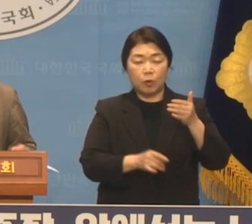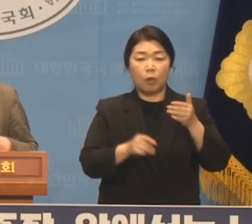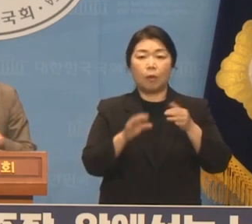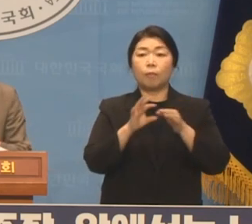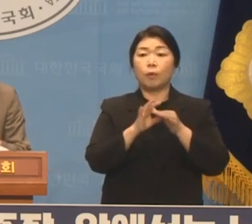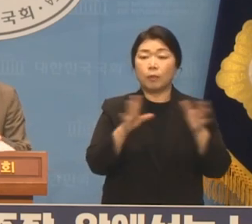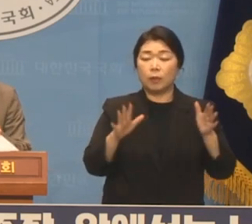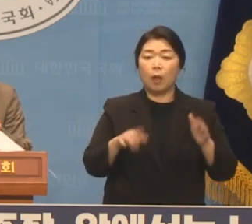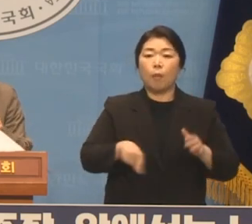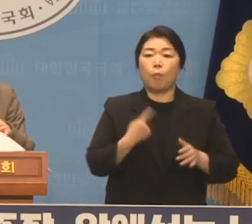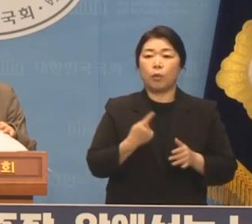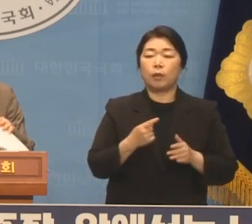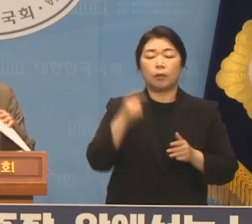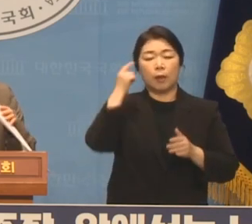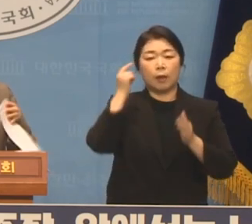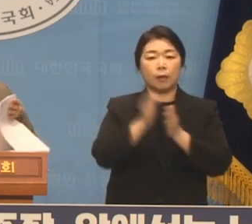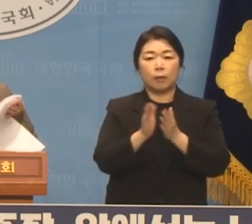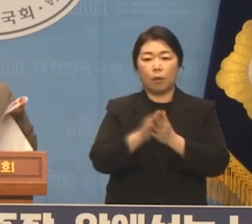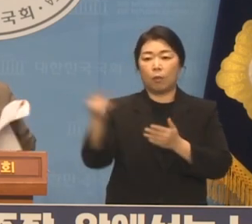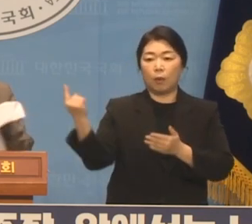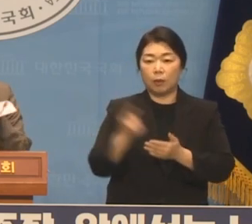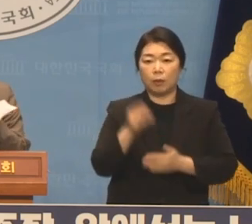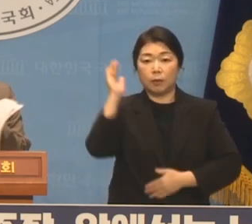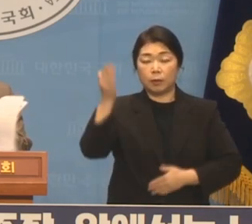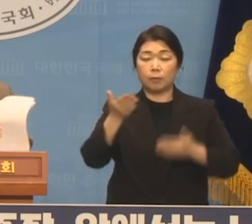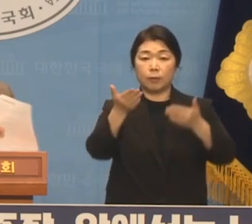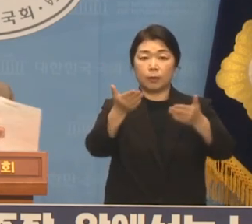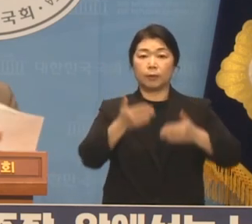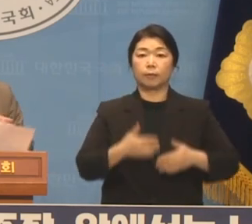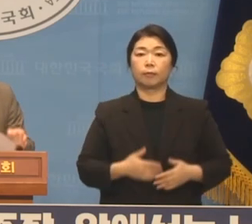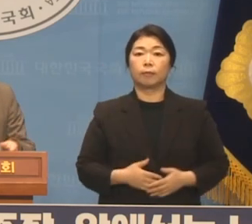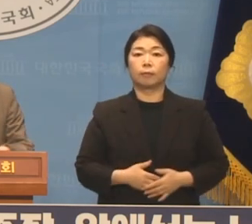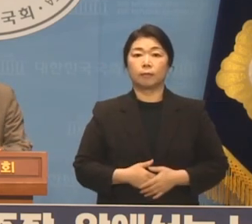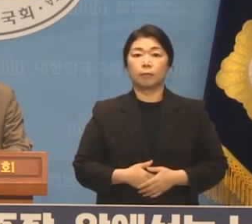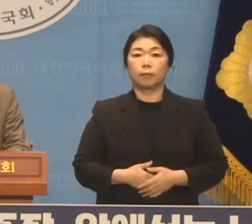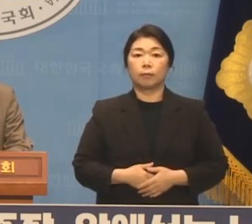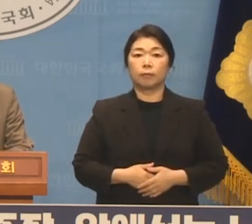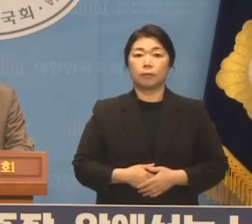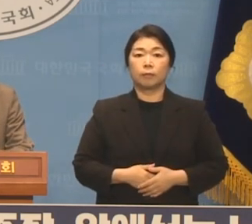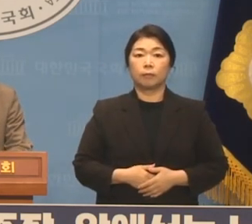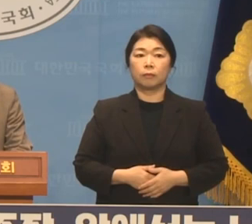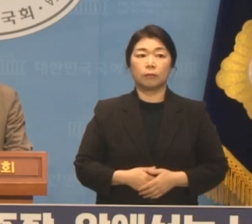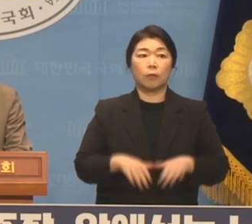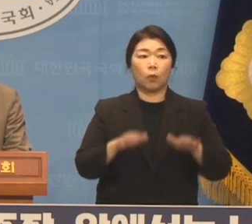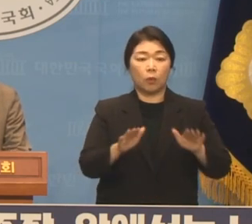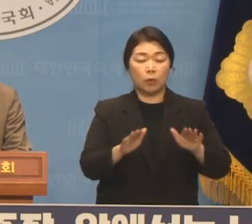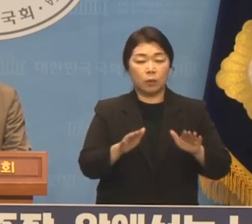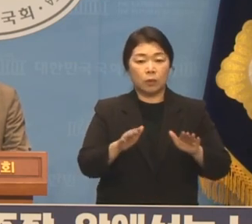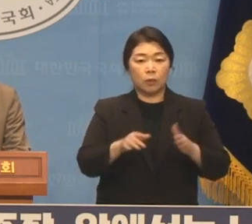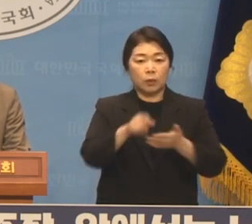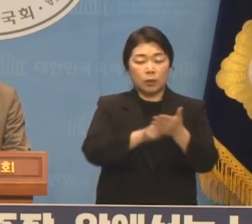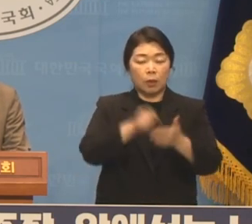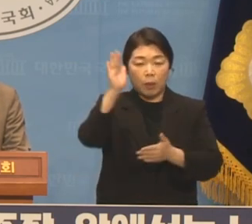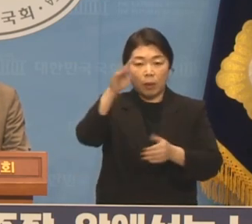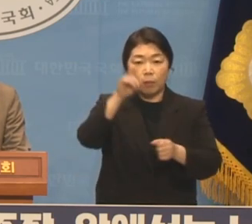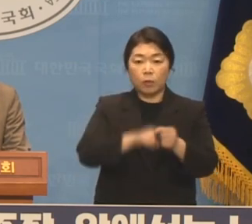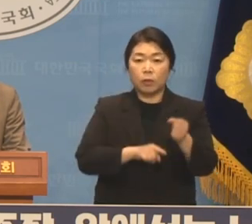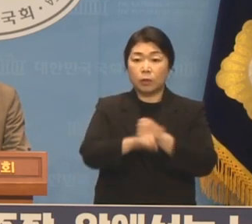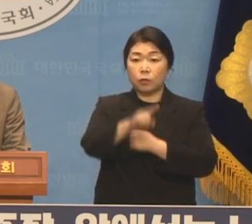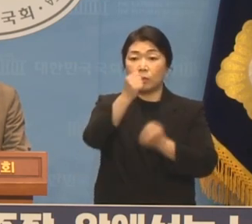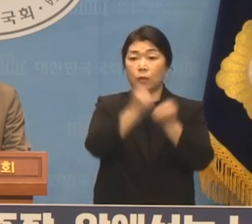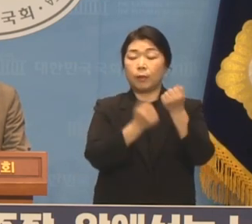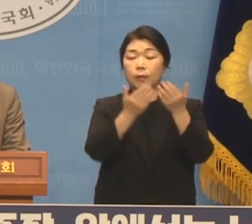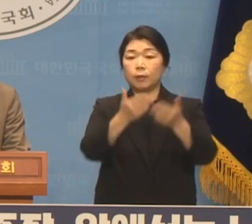없이 본인의 순서에 따라 발언 진행하도록 하겠습니다. 먼저 오늘 기자회견의 취지를